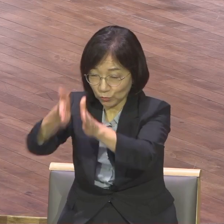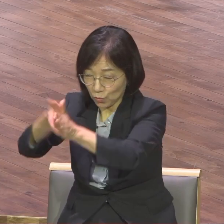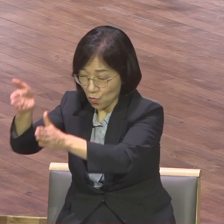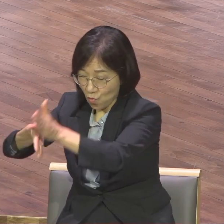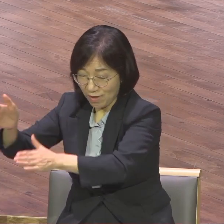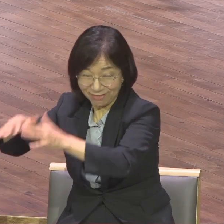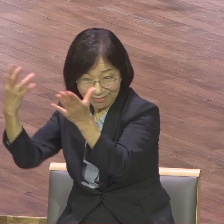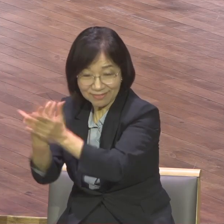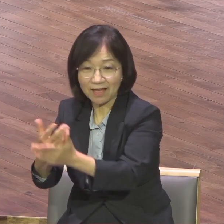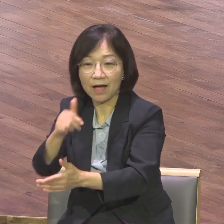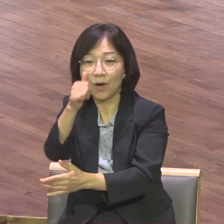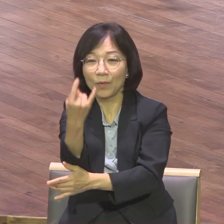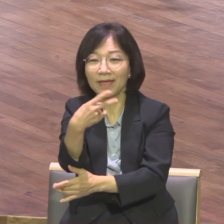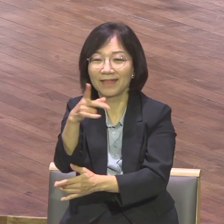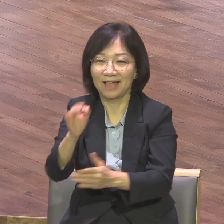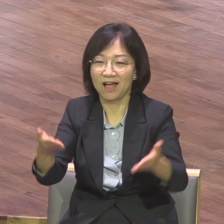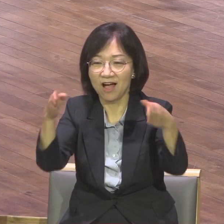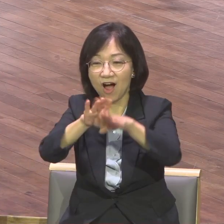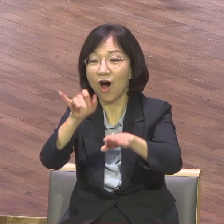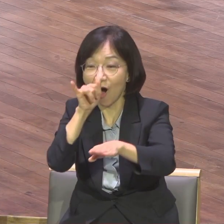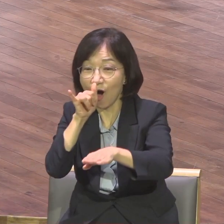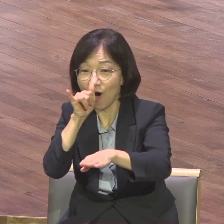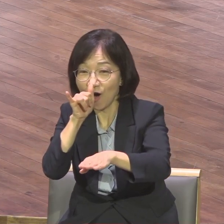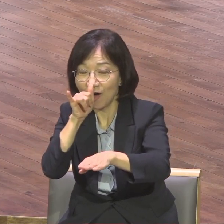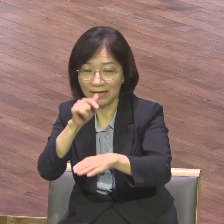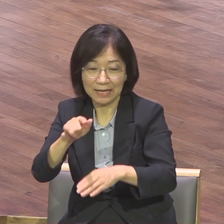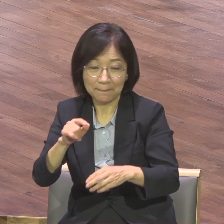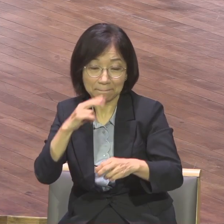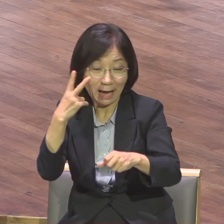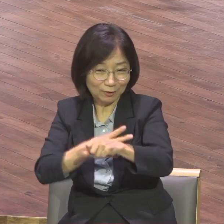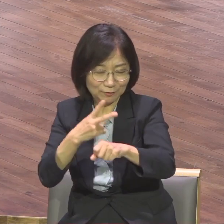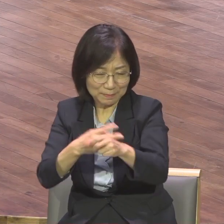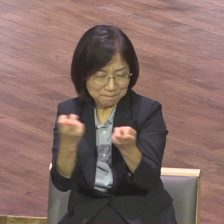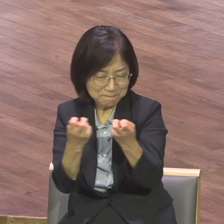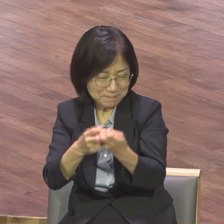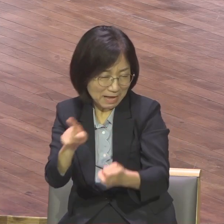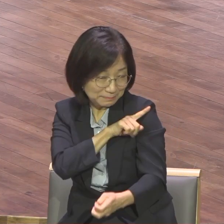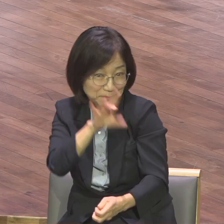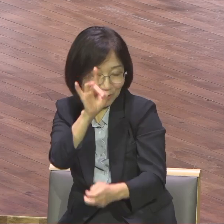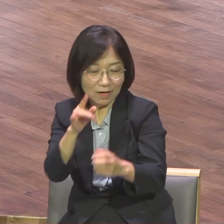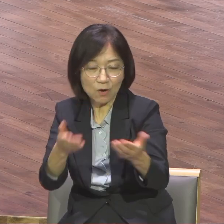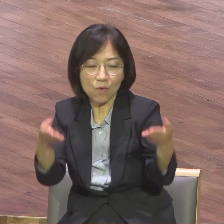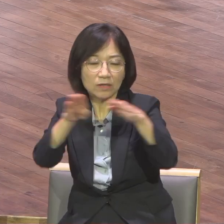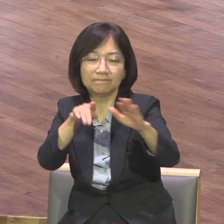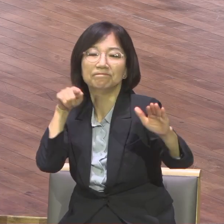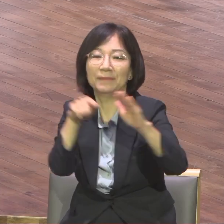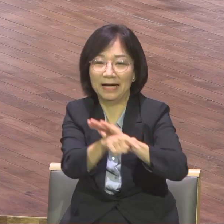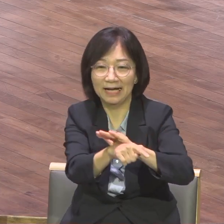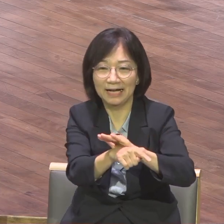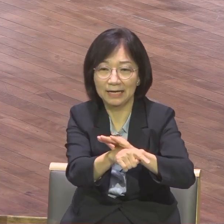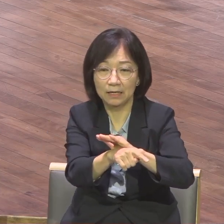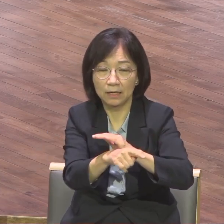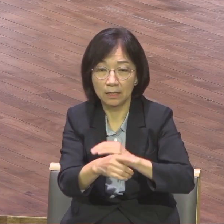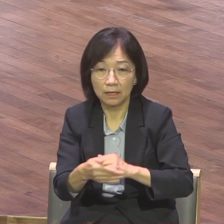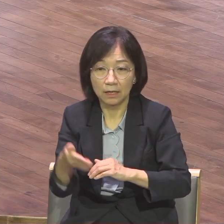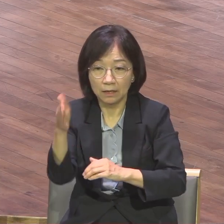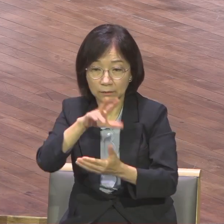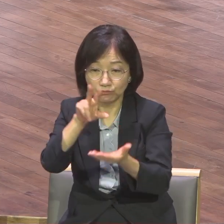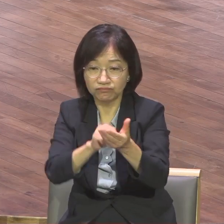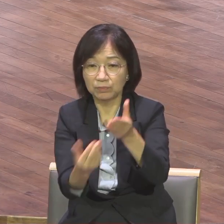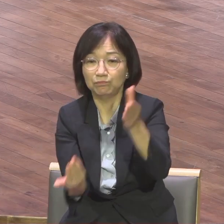들어가서 복음을 전한 것입니다. 그런데 본문에 보면 한 가지 돌발 상황이 발생합니다. 바로